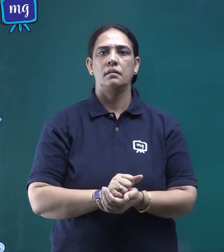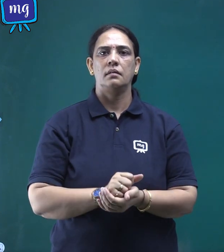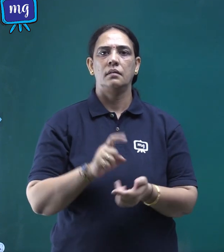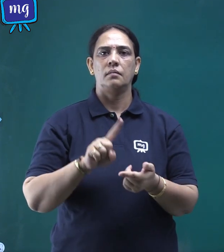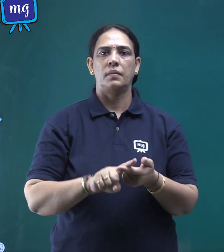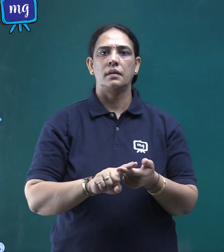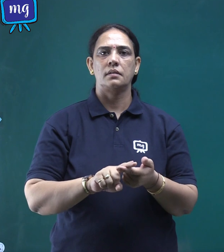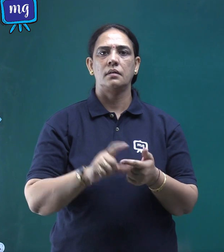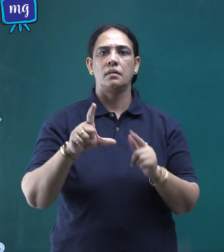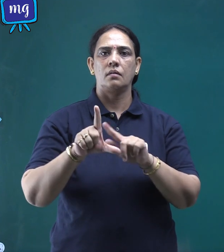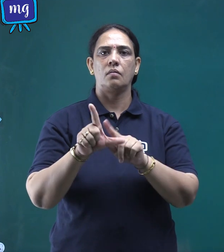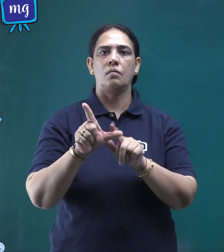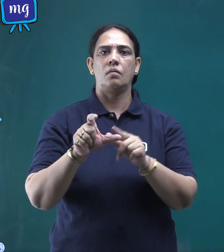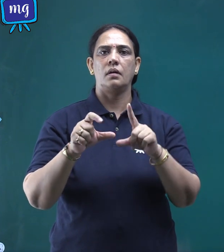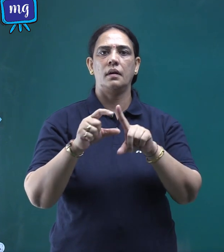प्लस कोण डी